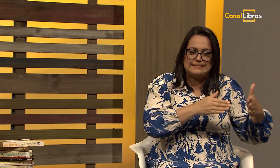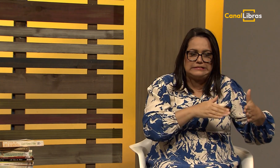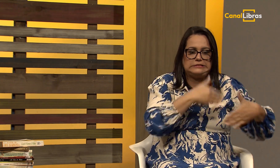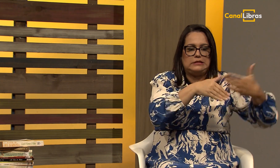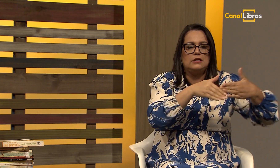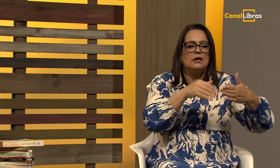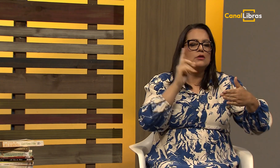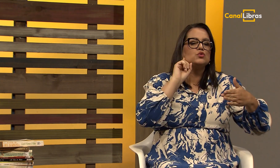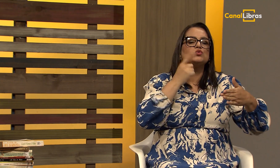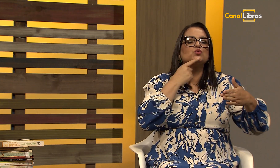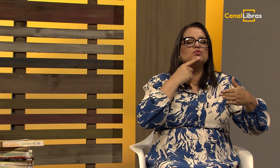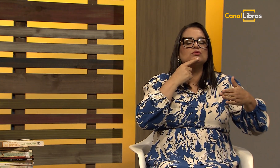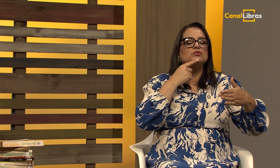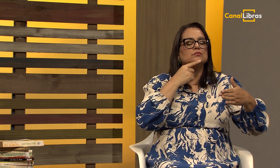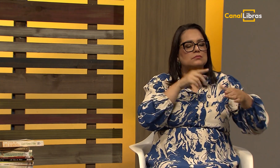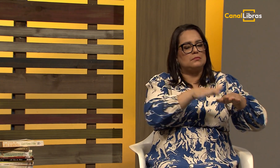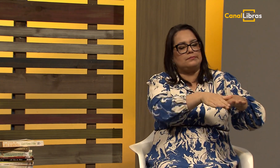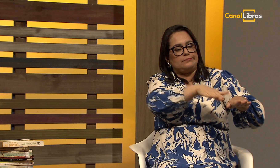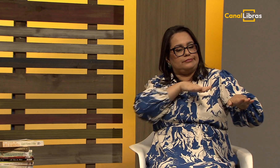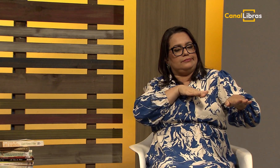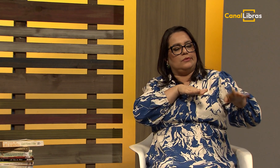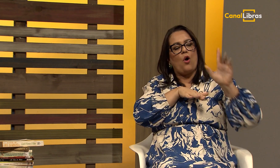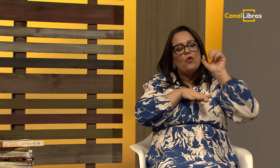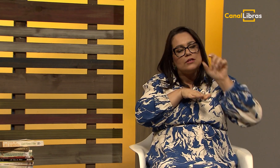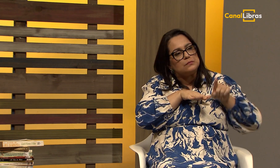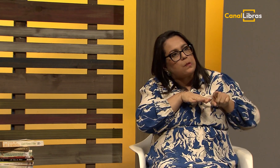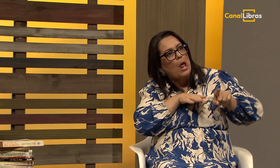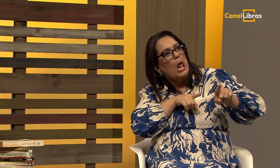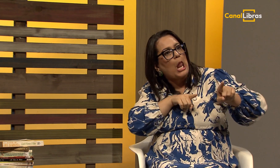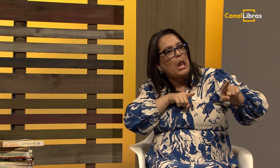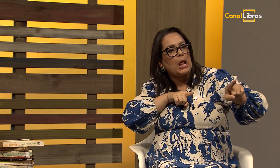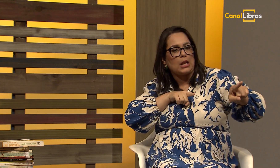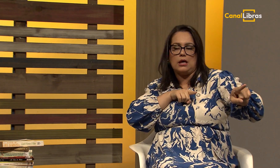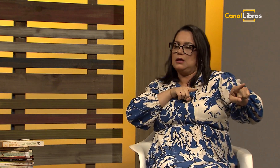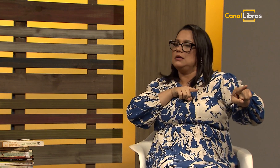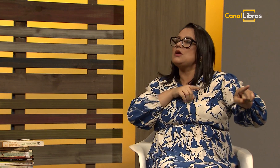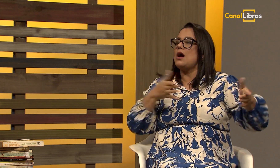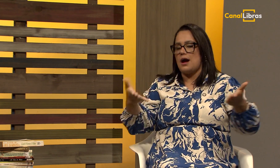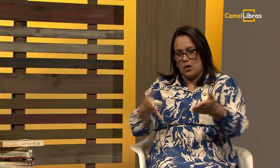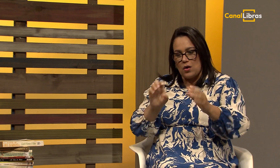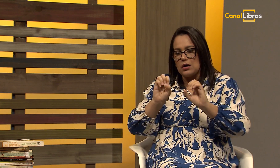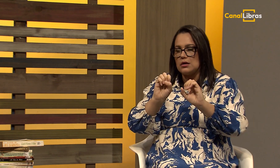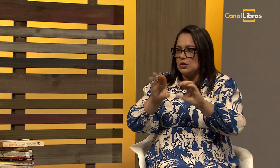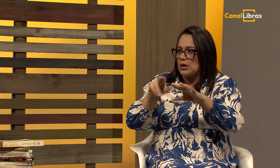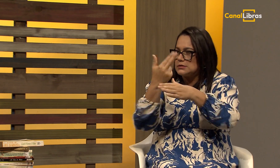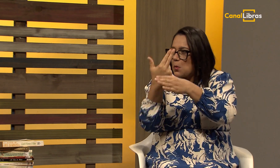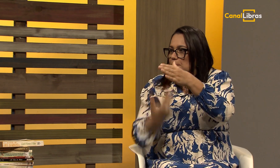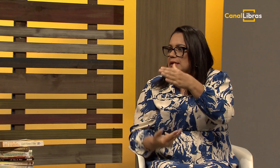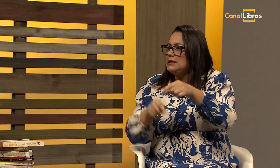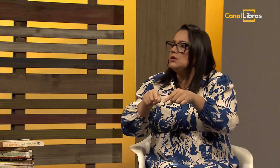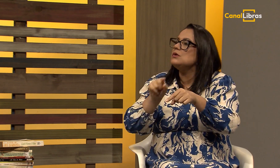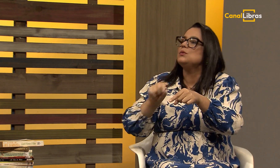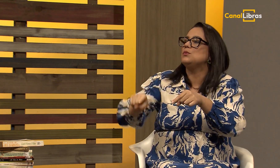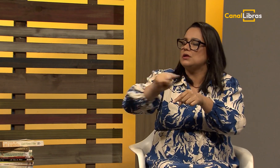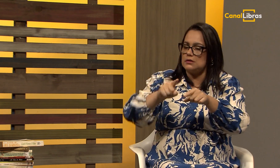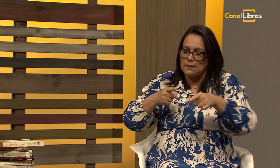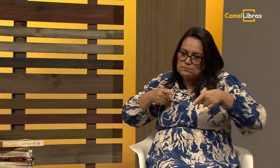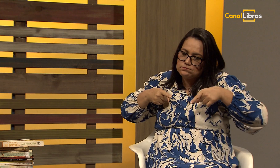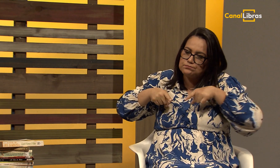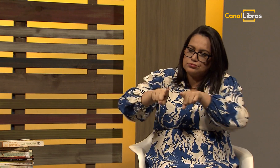conta disso, havia essa lacuna em sua formação, enquanto os alunos ouvintes obtinham êxito. Agora, com a educação bilíngue, o aluno surdo tem